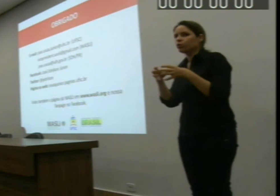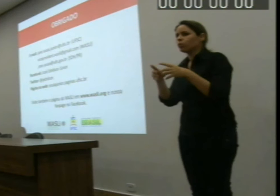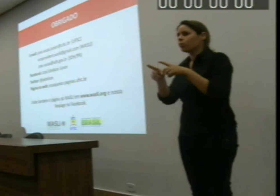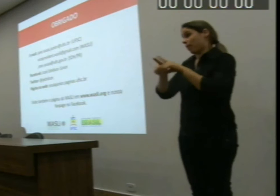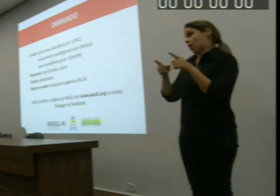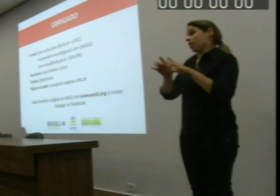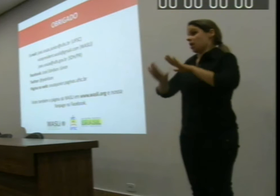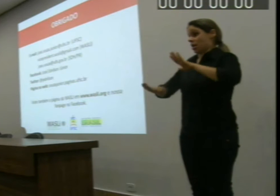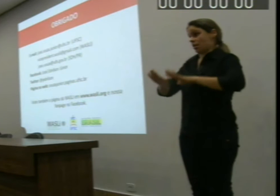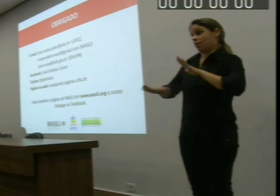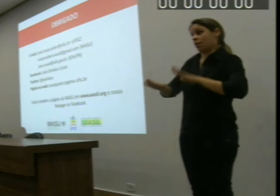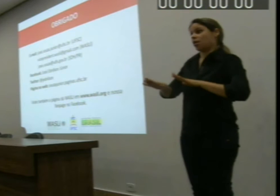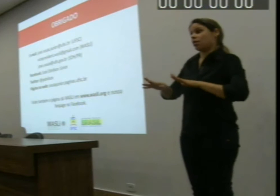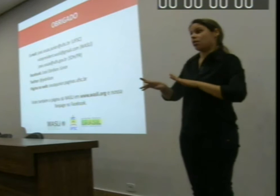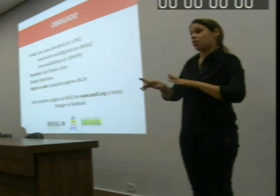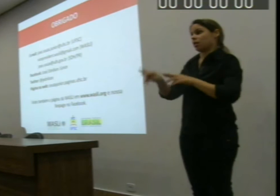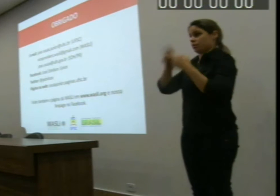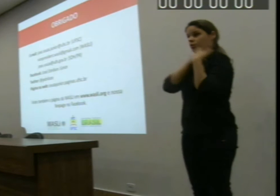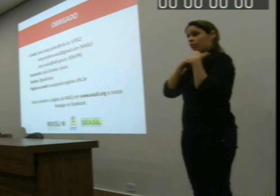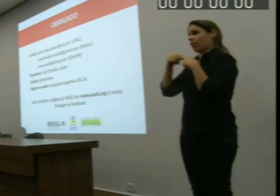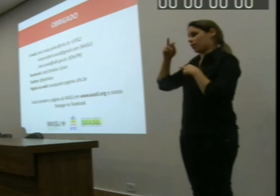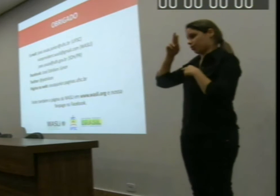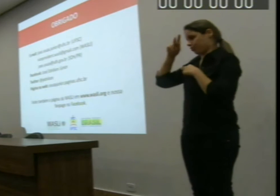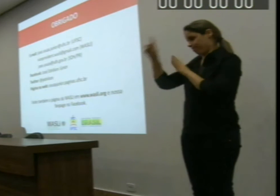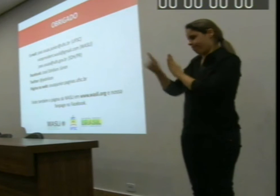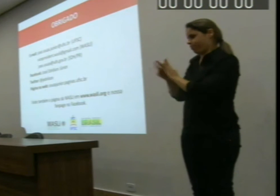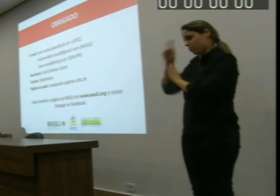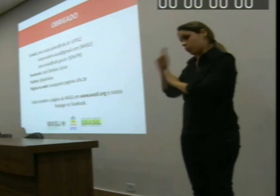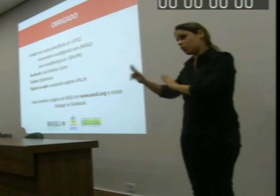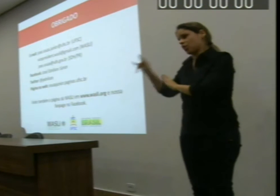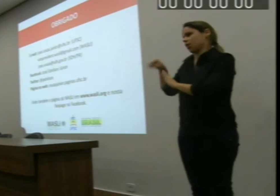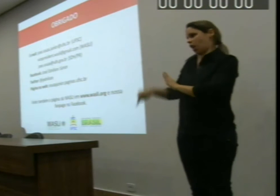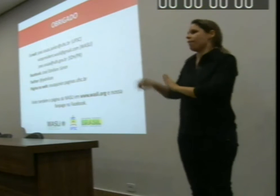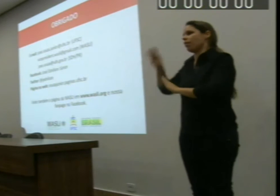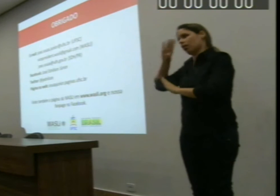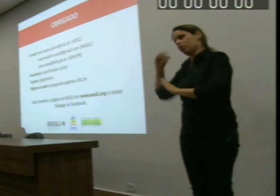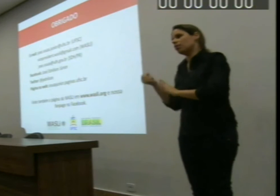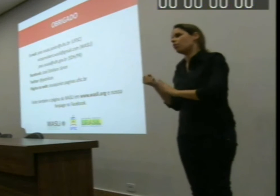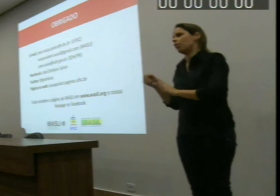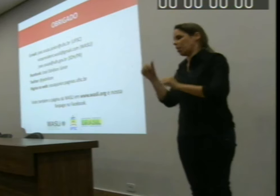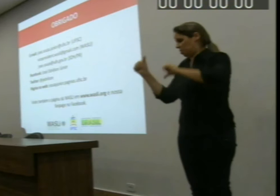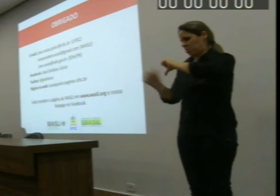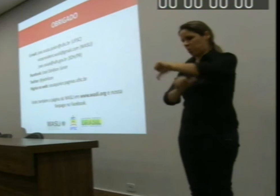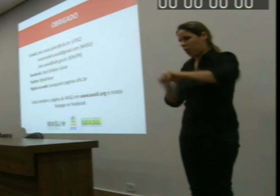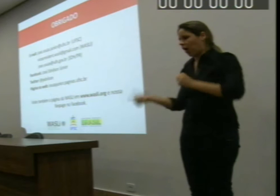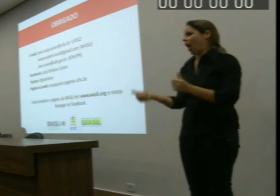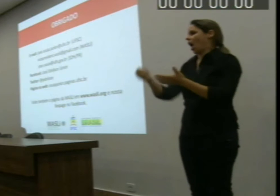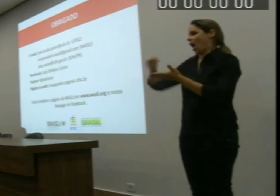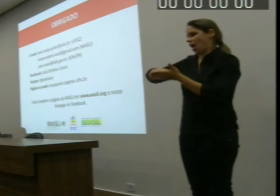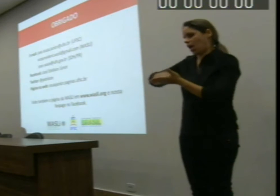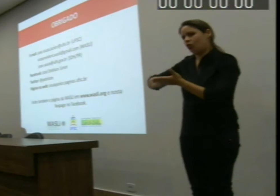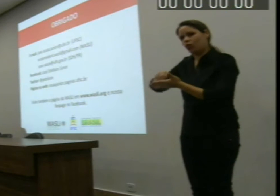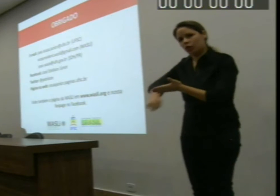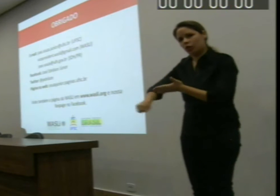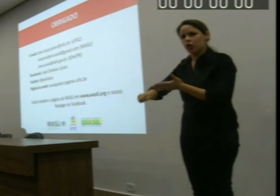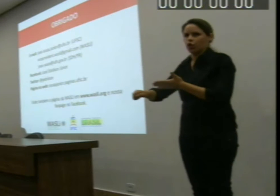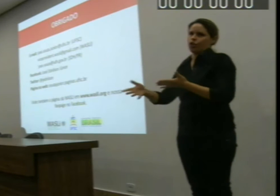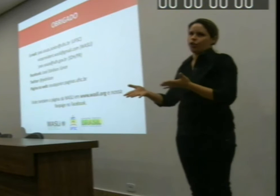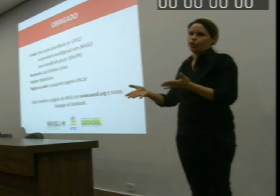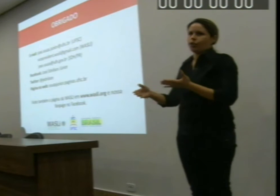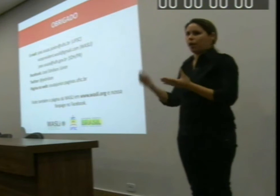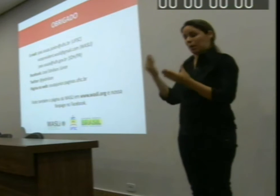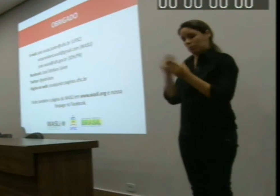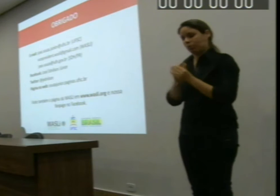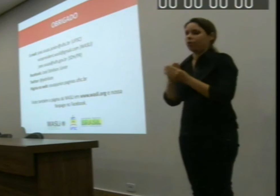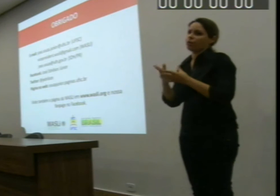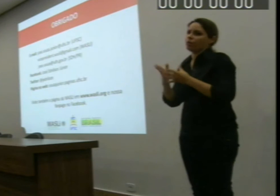problemas que são administrativos que é questão administrativa mesmo do do diretor tomar uma posição da cor ordenadora a tomar uma